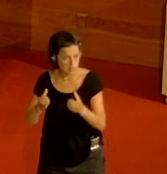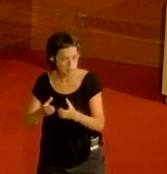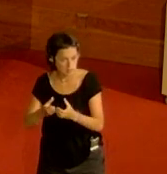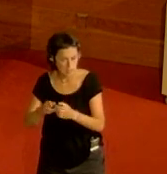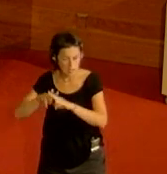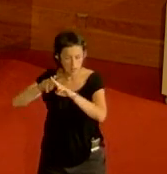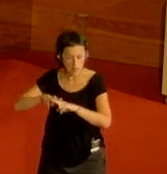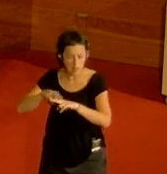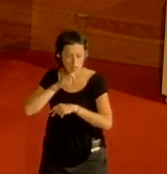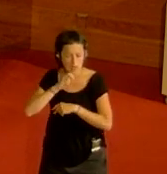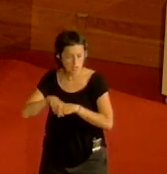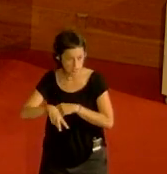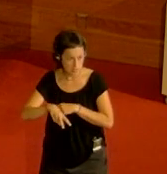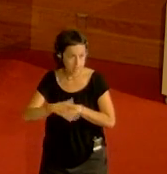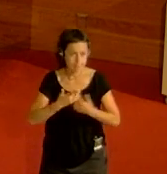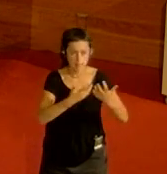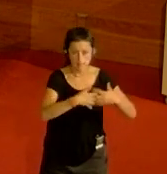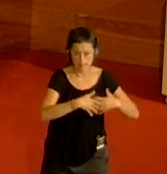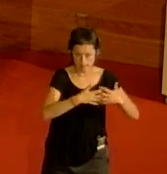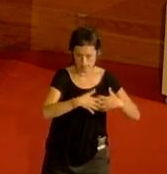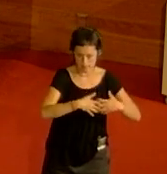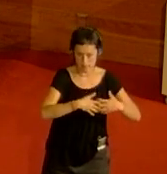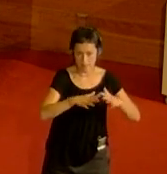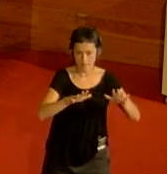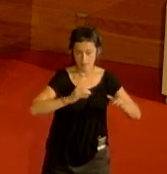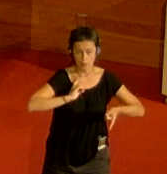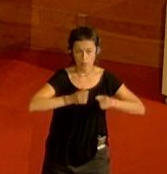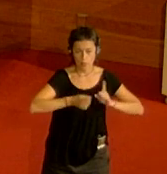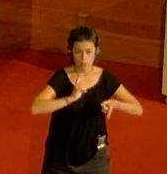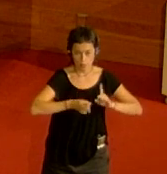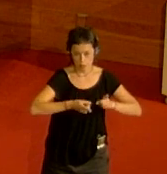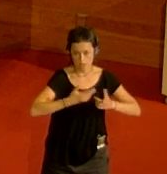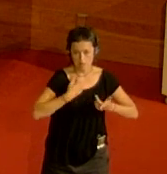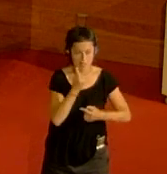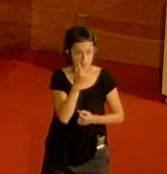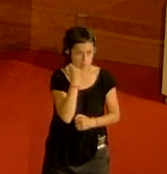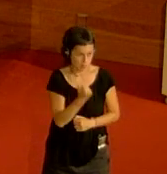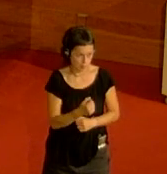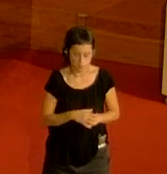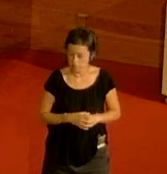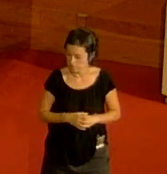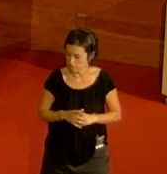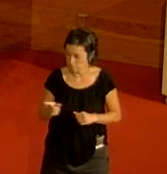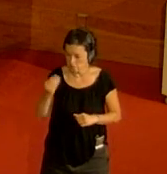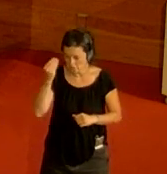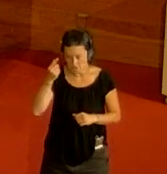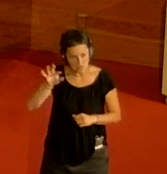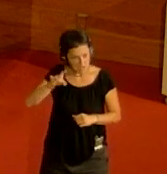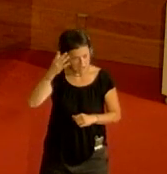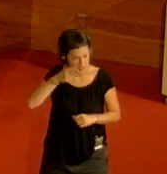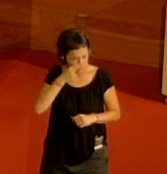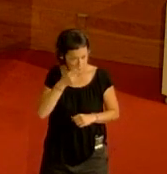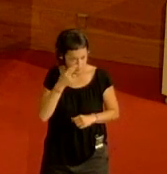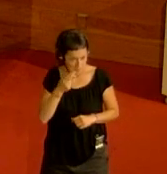bajo fuerzas monetarias a mí me parece una una idea importante y una idea que no solo describe lo que está pasando sino que describe